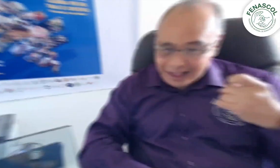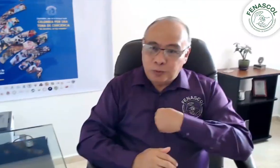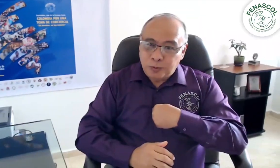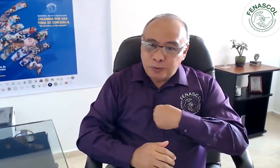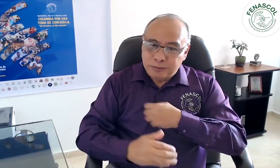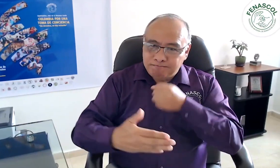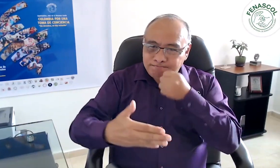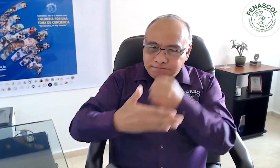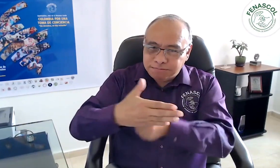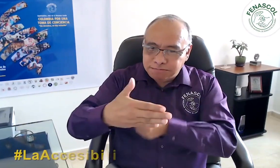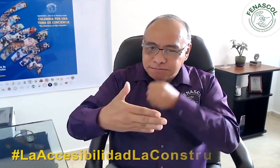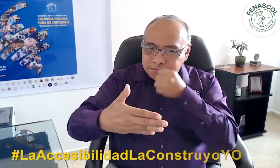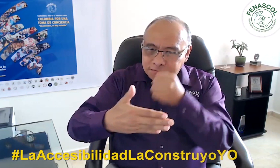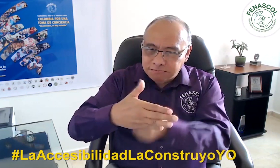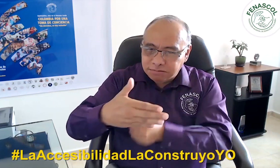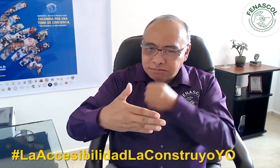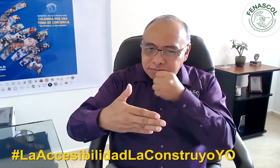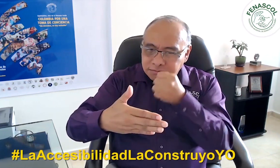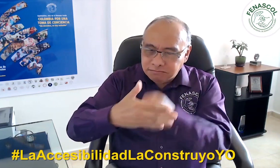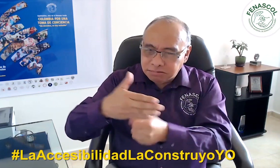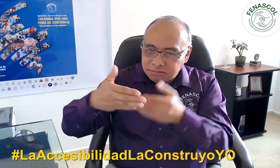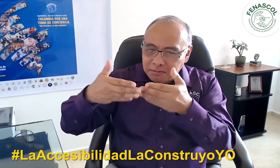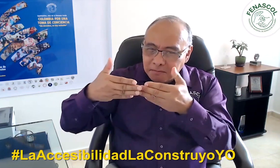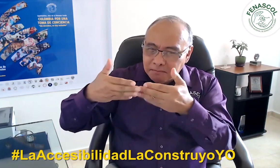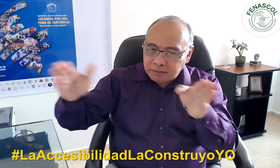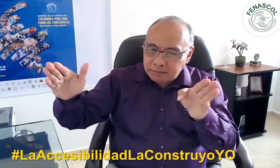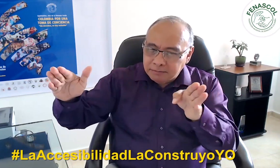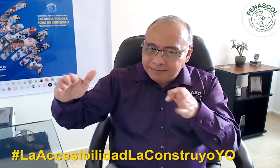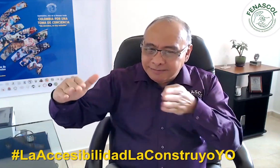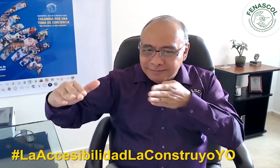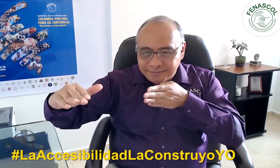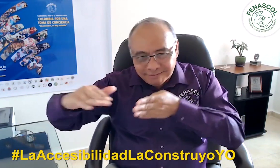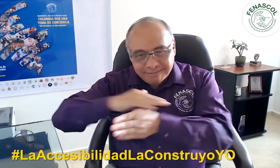La accesibilidad la construyo yo.